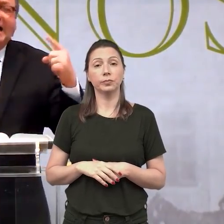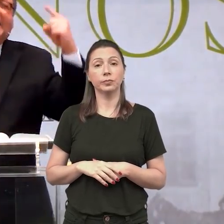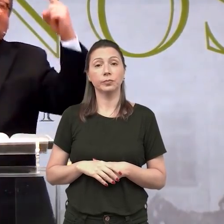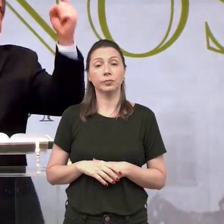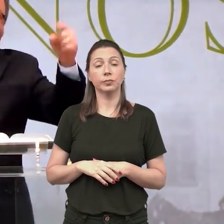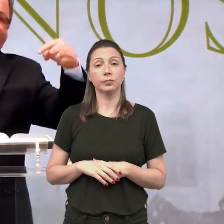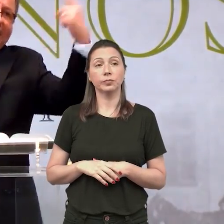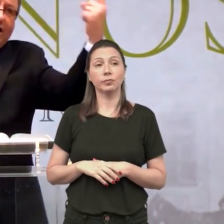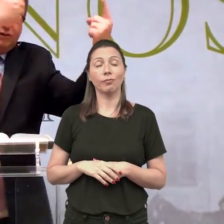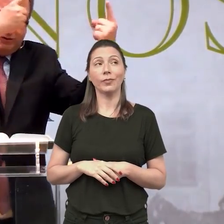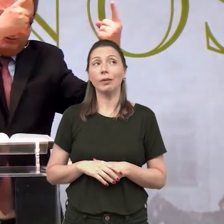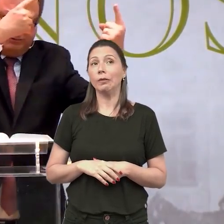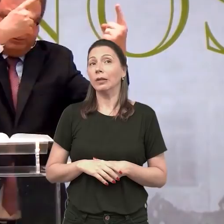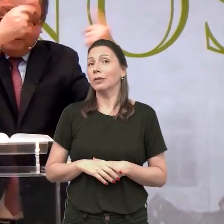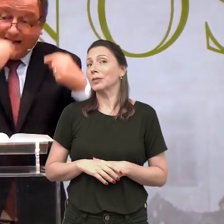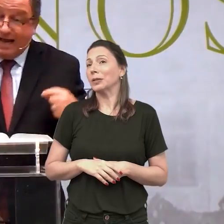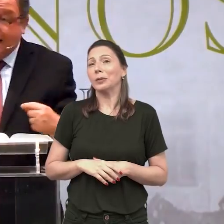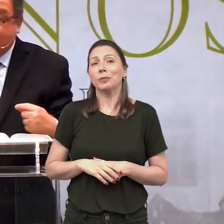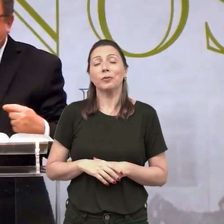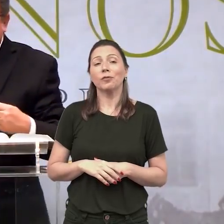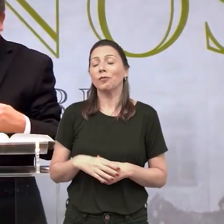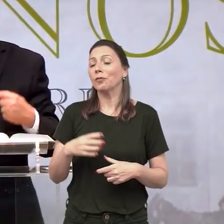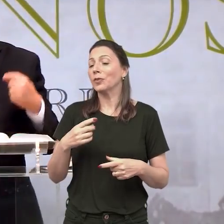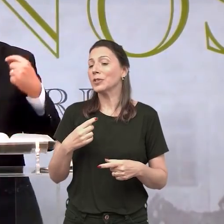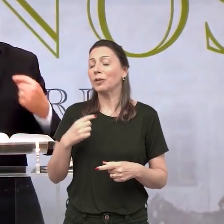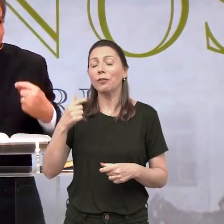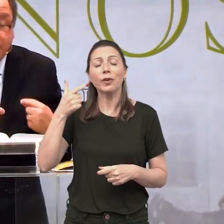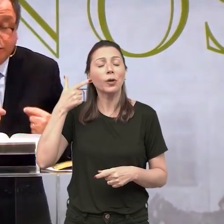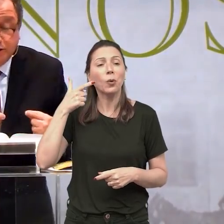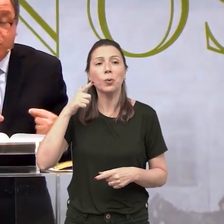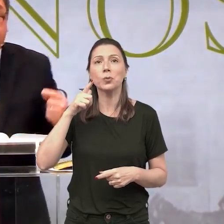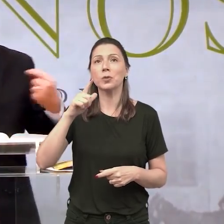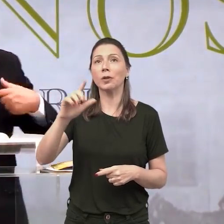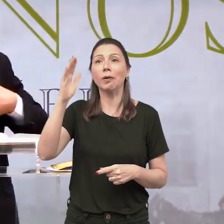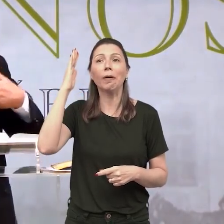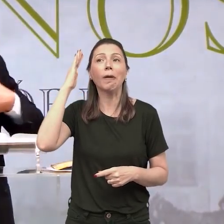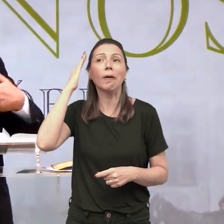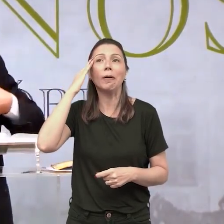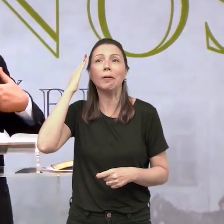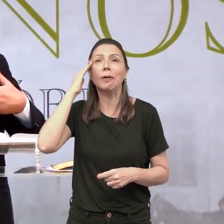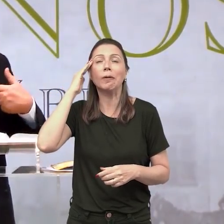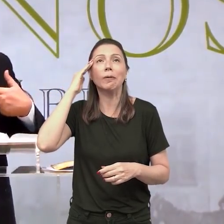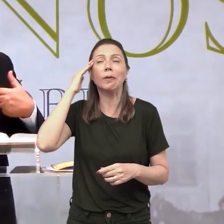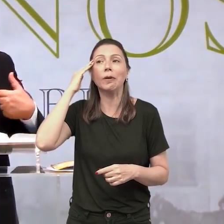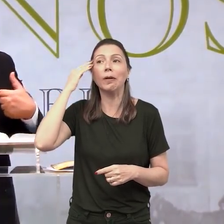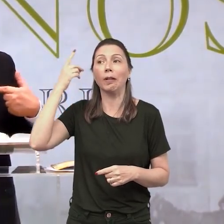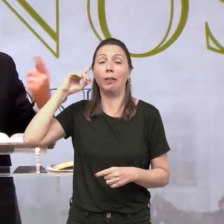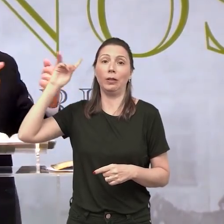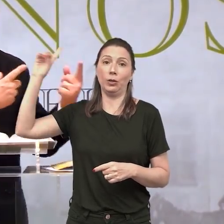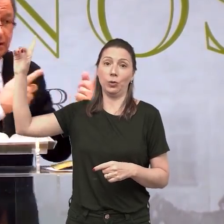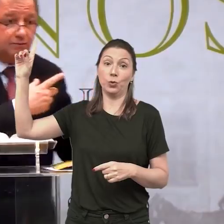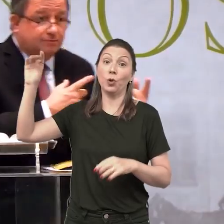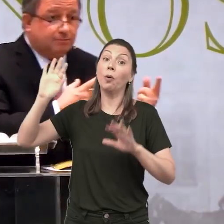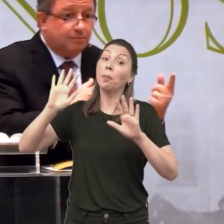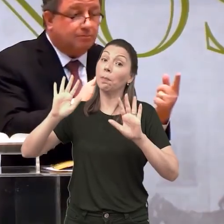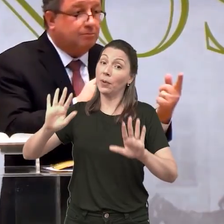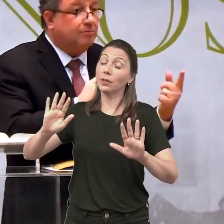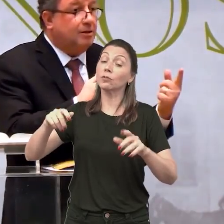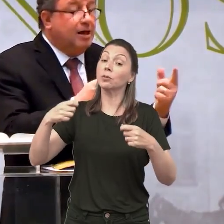Não vá entender Deus, você vai amar a Deus e confiar nele de todo o teu